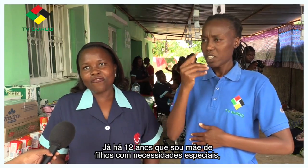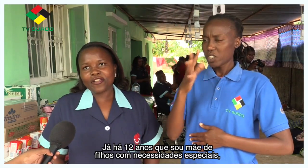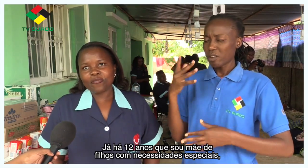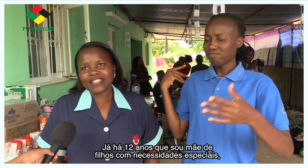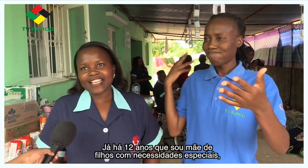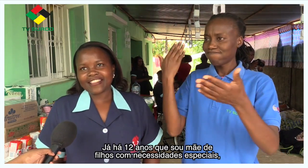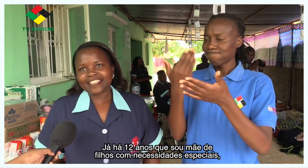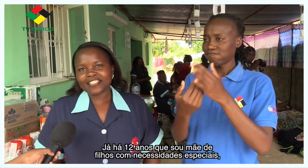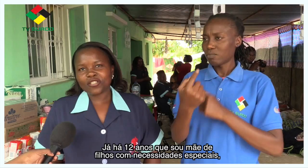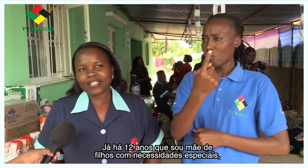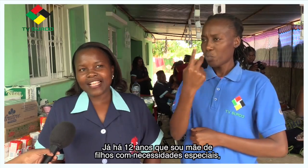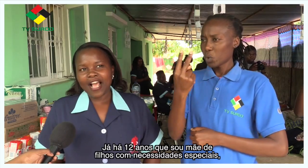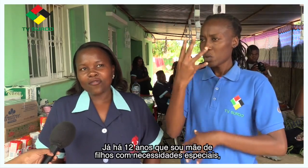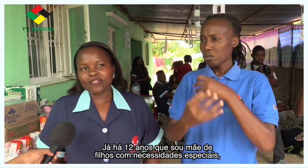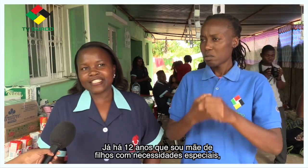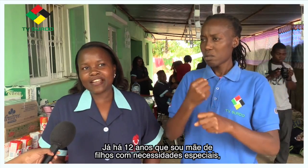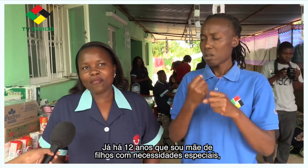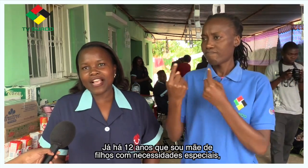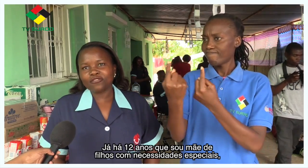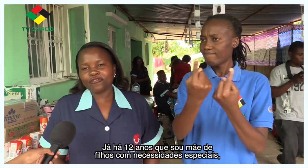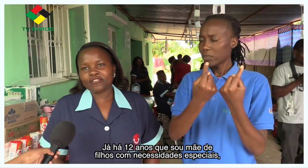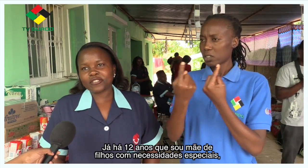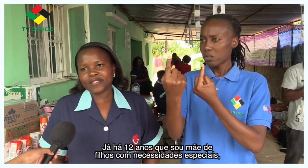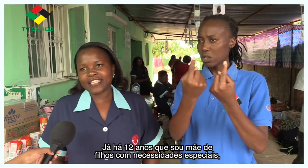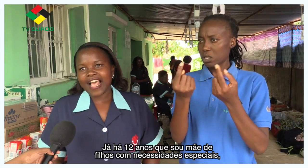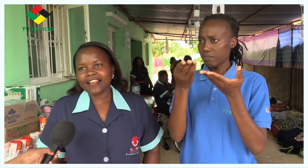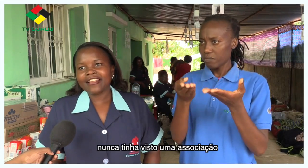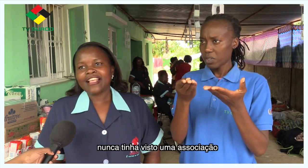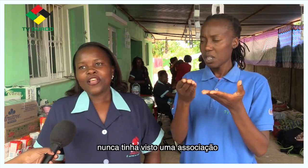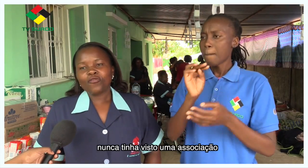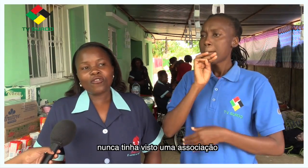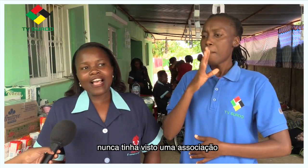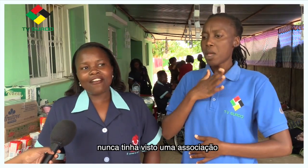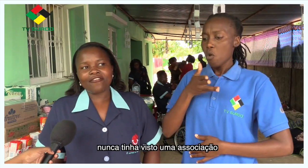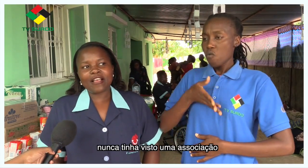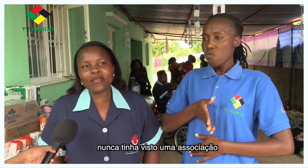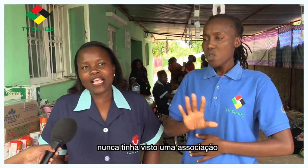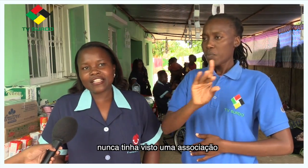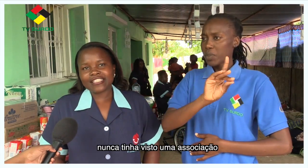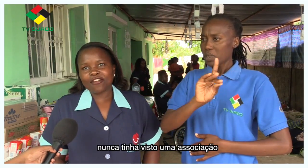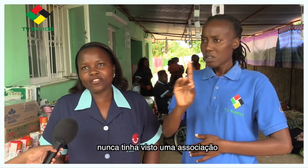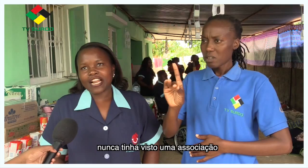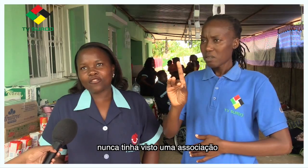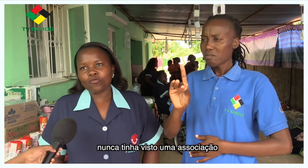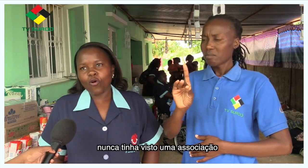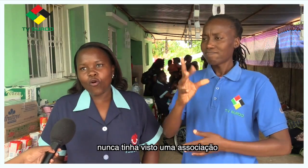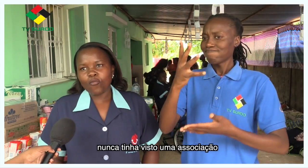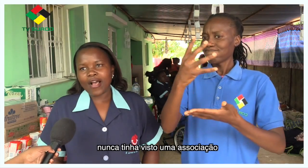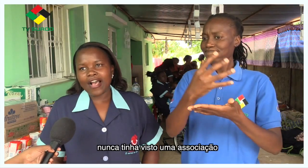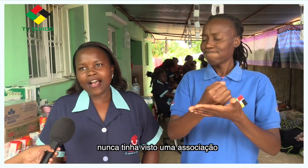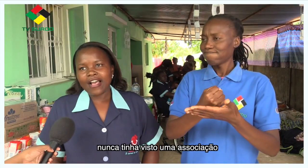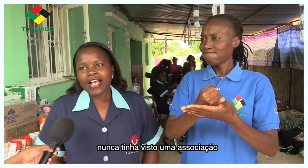anos que eu venho passar desta situação, de ser mãe de filho especial, nunca havia me encontrado